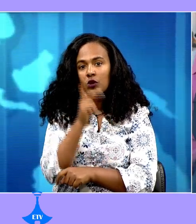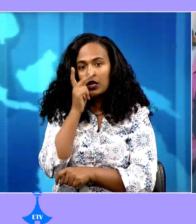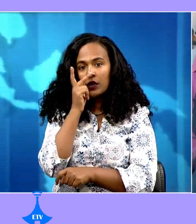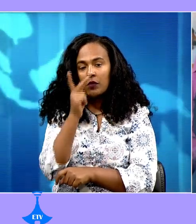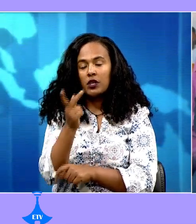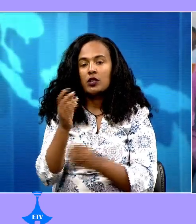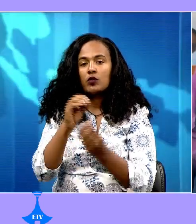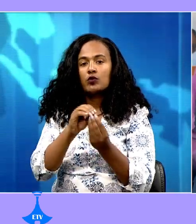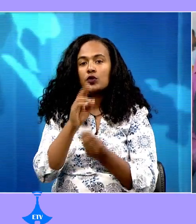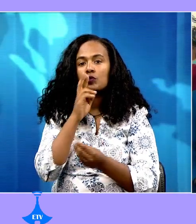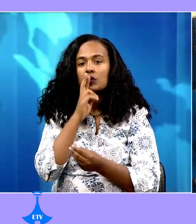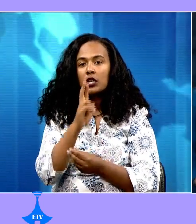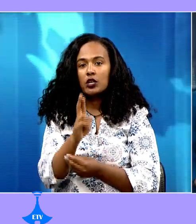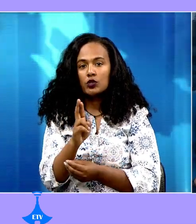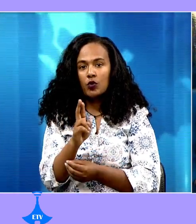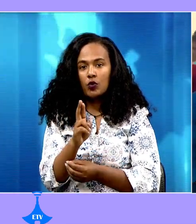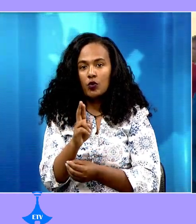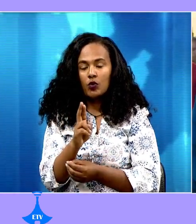ጭምር ናቸው።